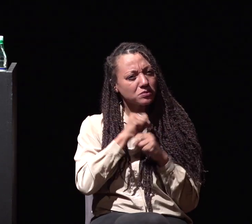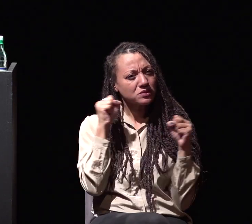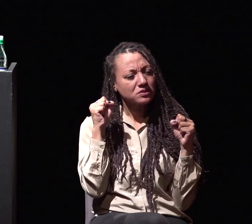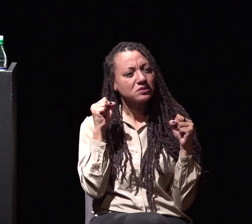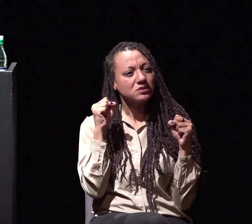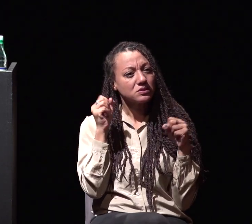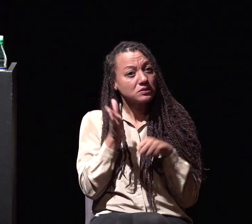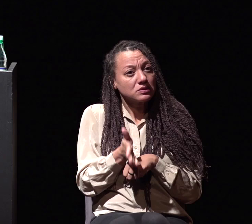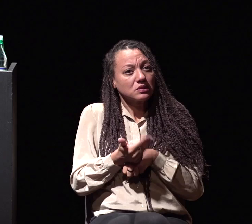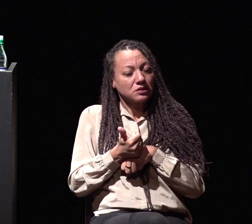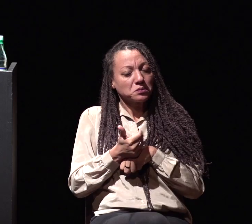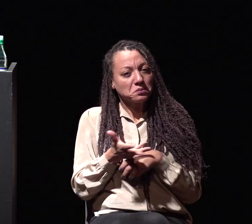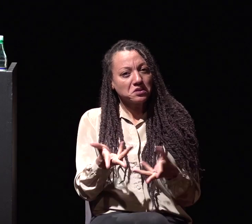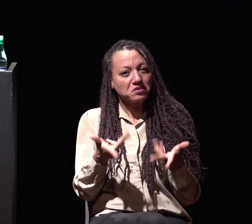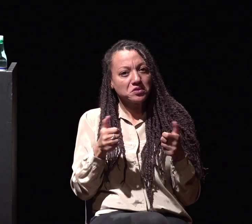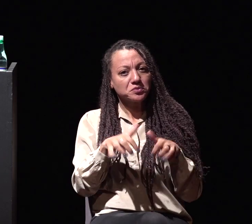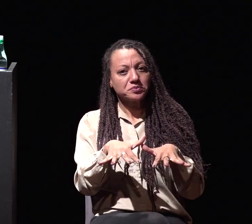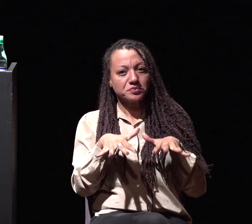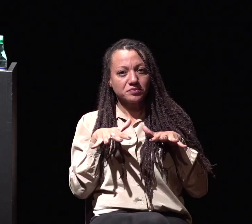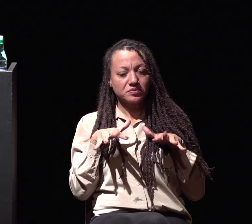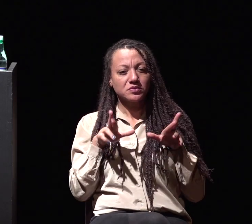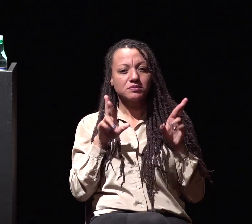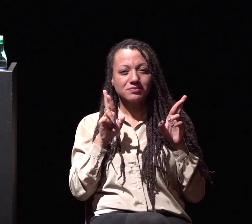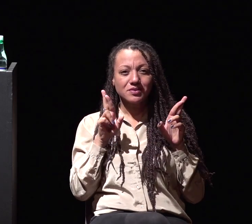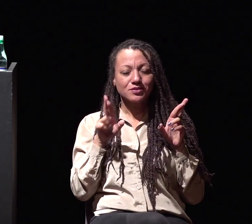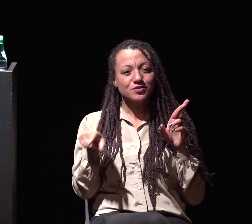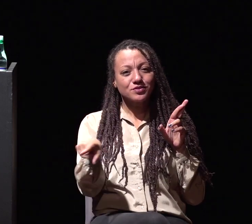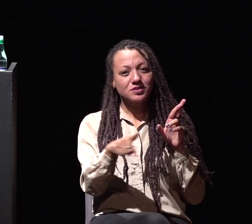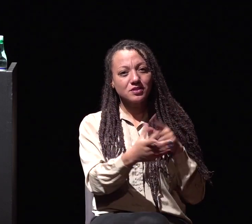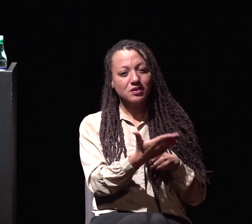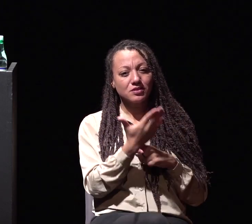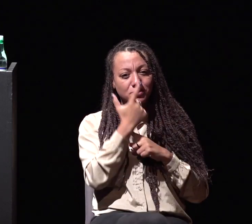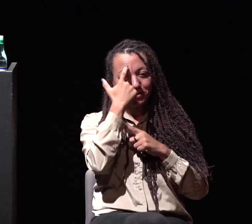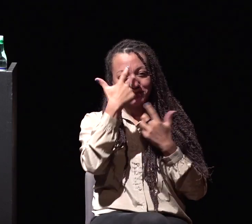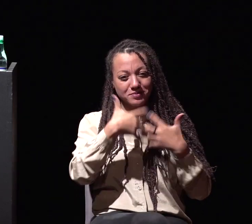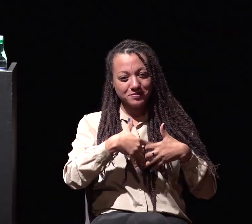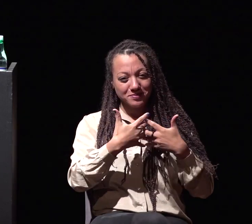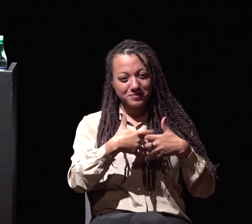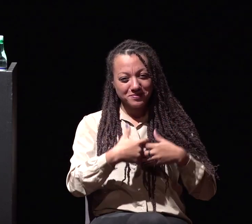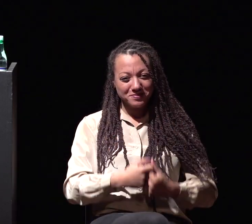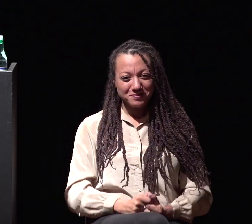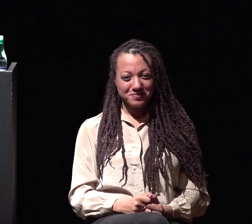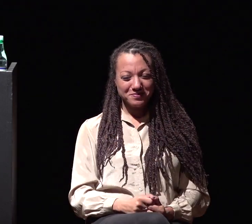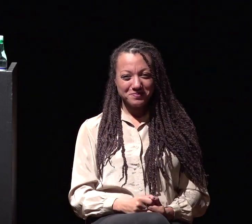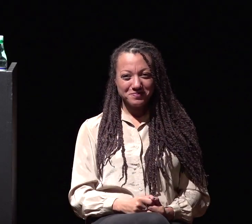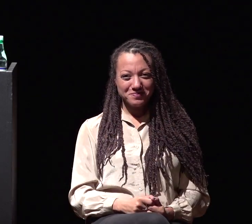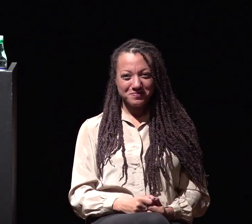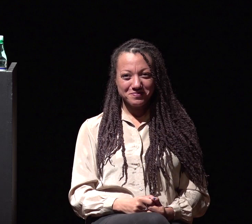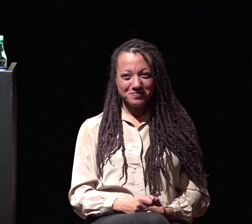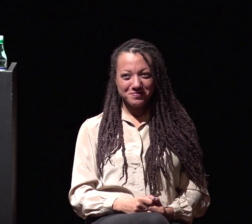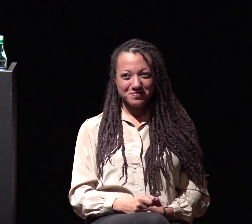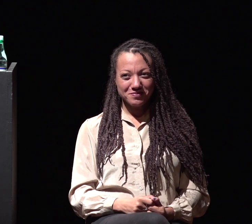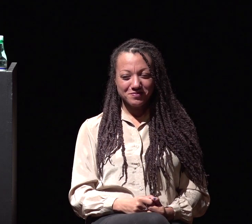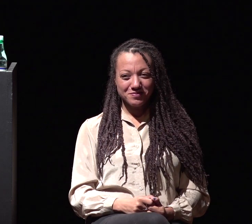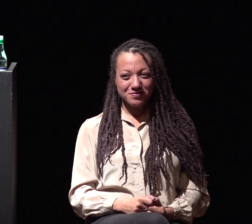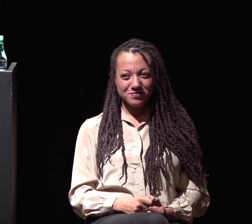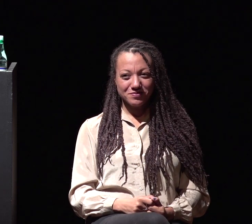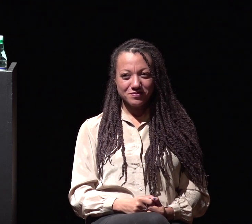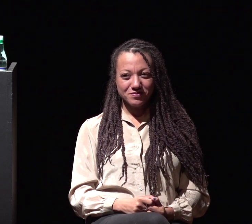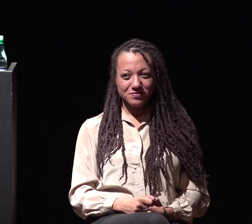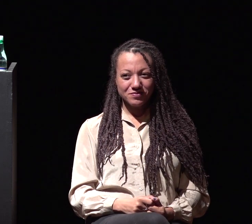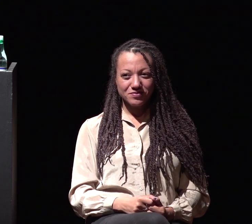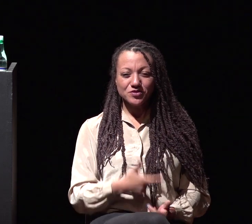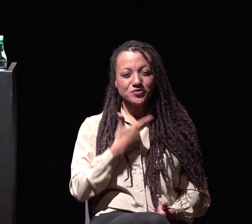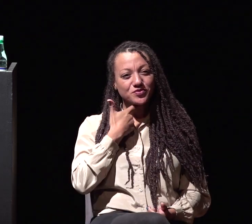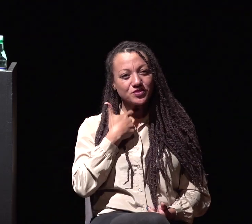manhã. Maravilhoso. E espero que isso ajude vocês a pensarem um pouco. Eu gostaria de